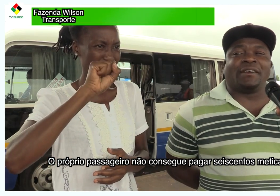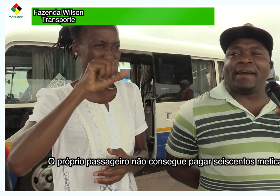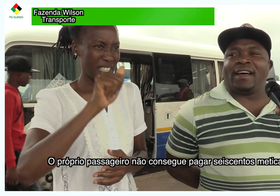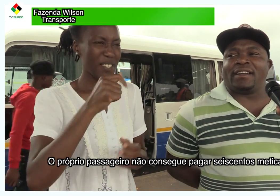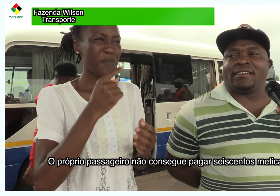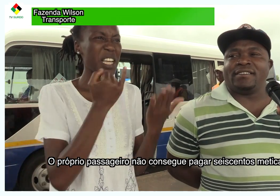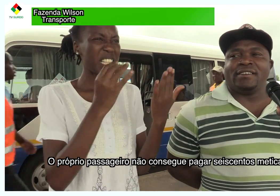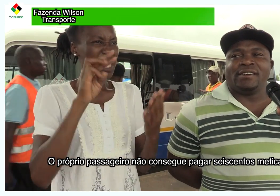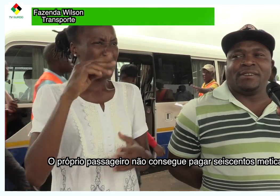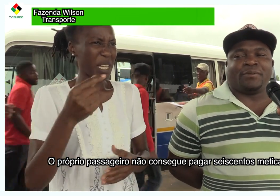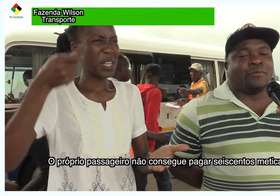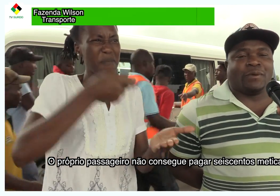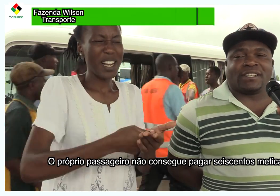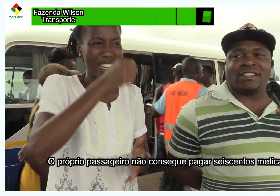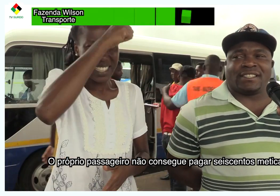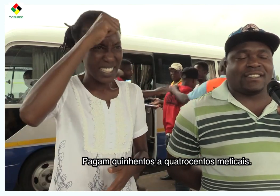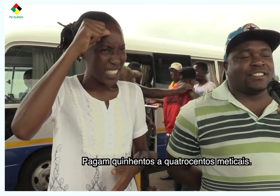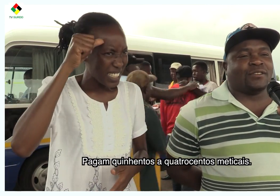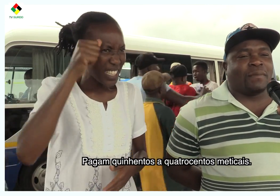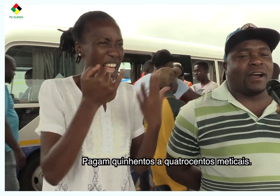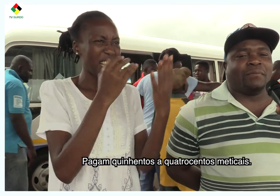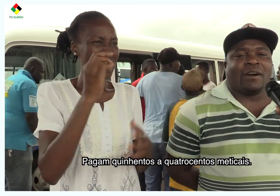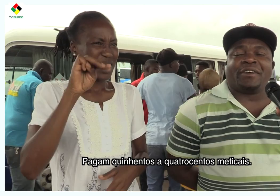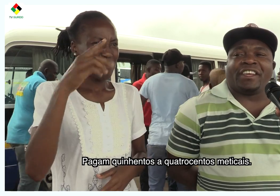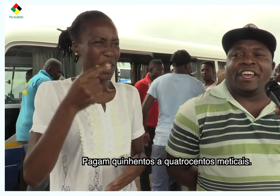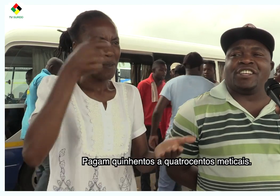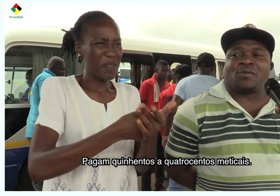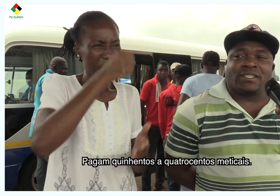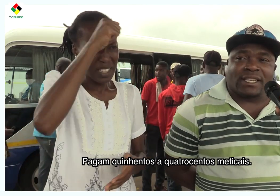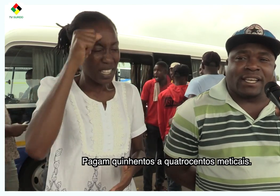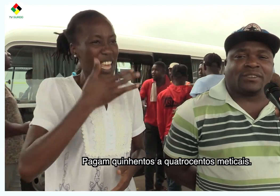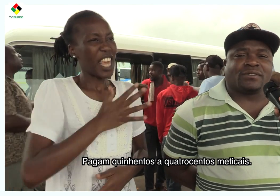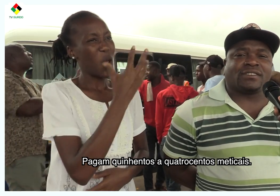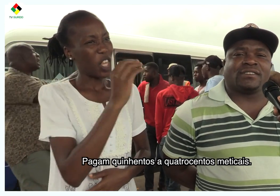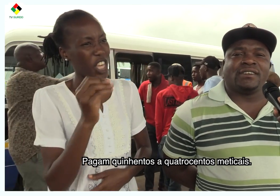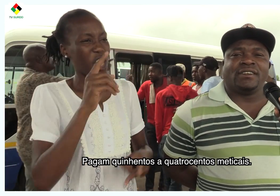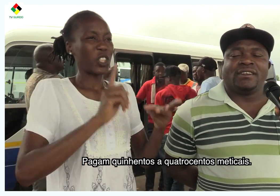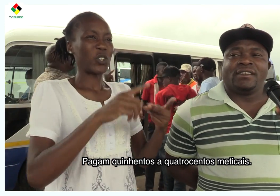reais não consegue pagar. O próprio passageiro de 600 não paga. Pagam 500, 400.